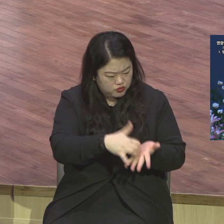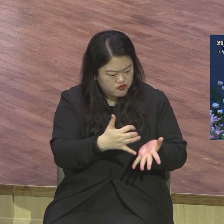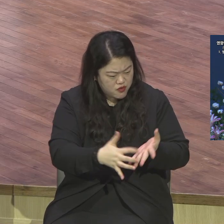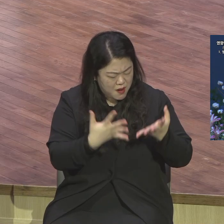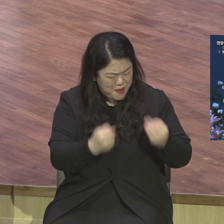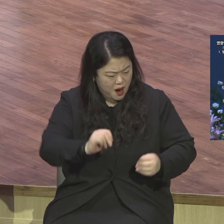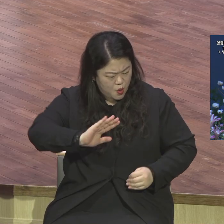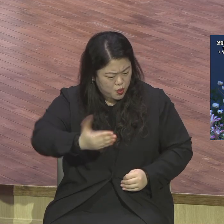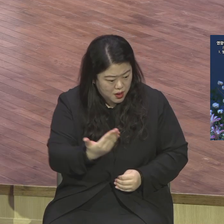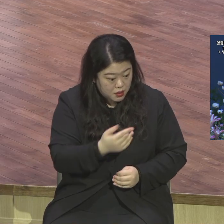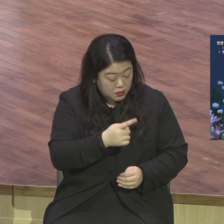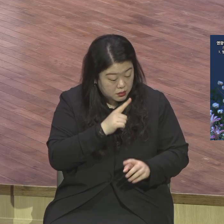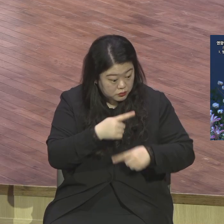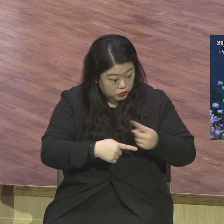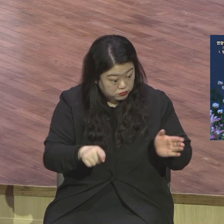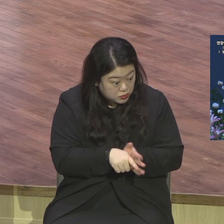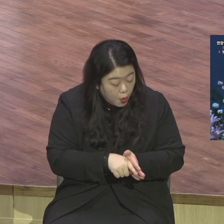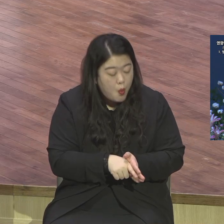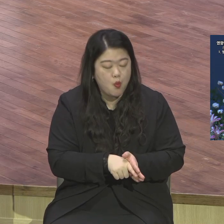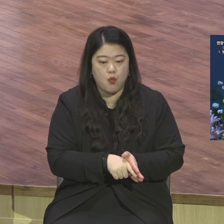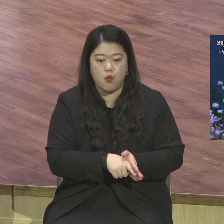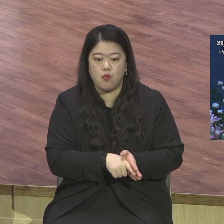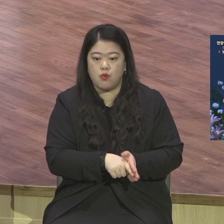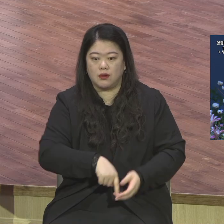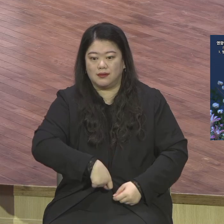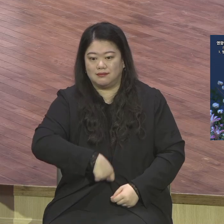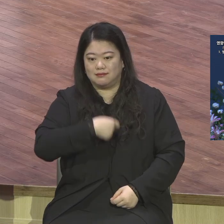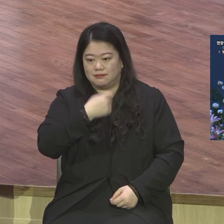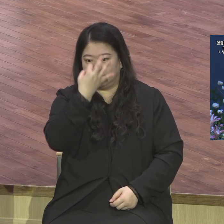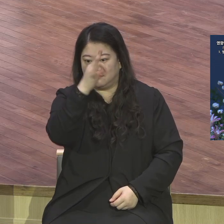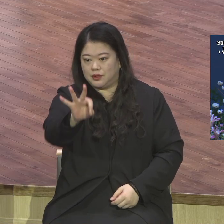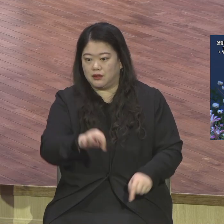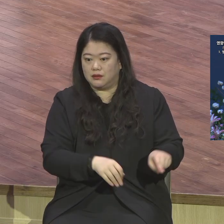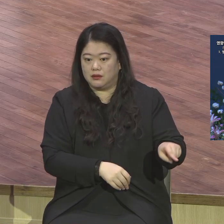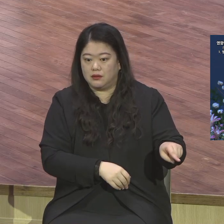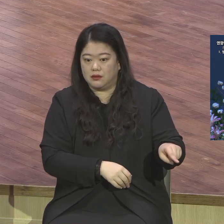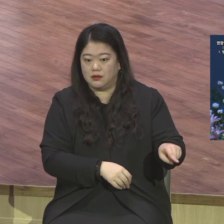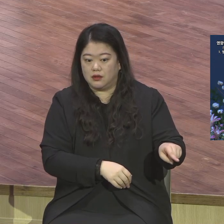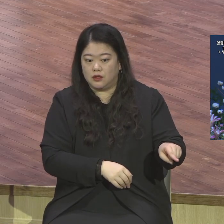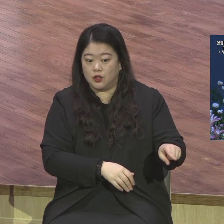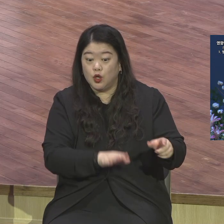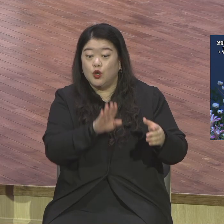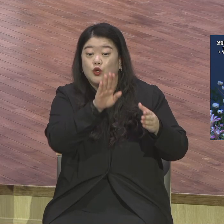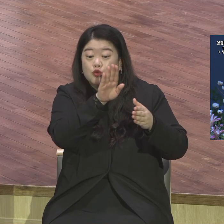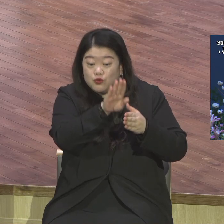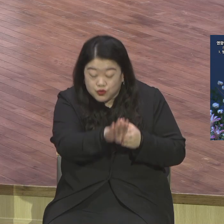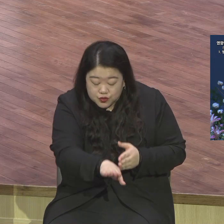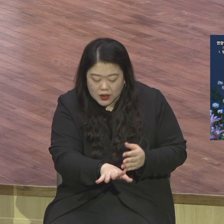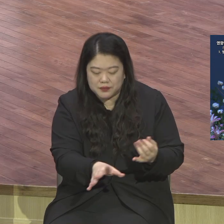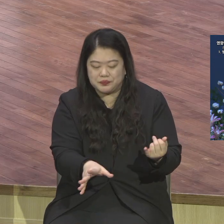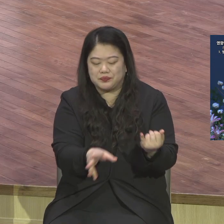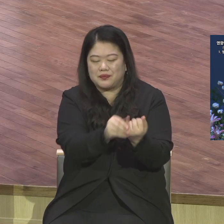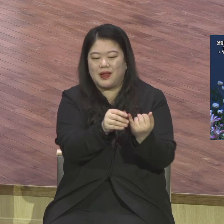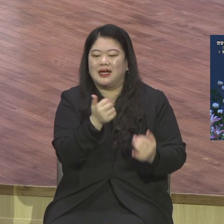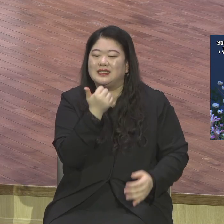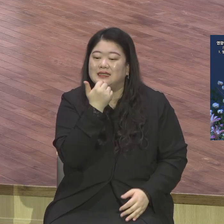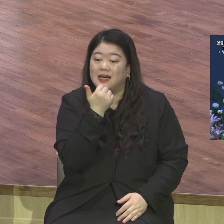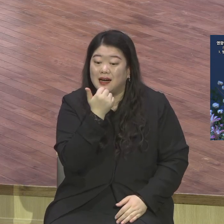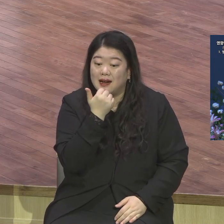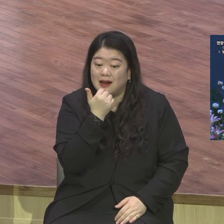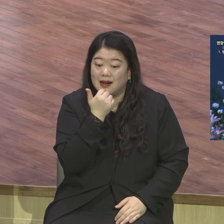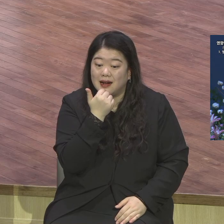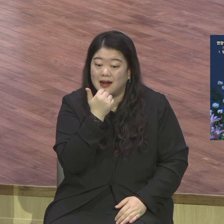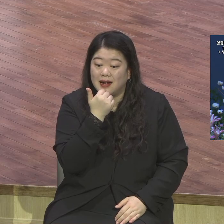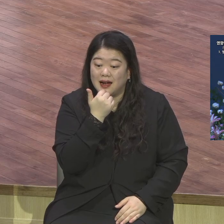이 창세기 22장에 보면 하나님께서 아브라함에게 독자 이삭을 바치라 하는 사건이 나옵니다. 지난주일 말씀을